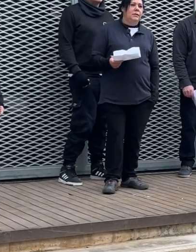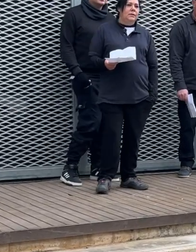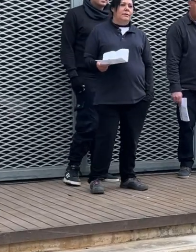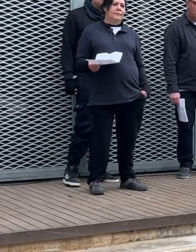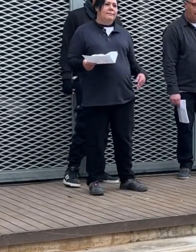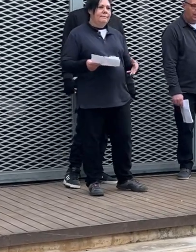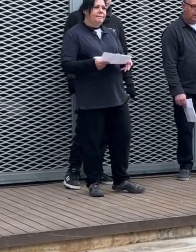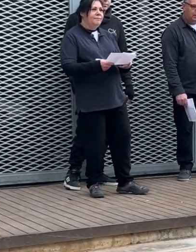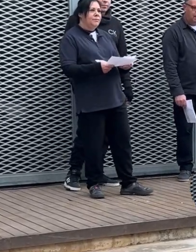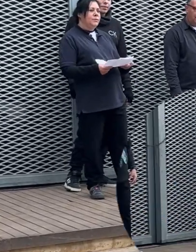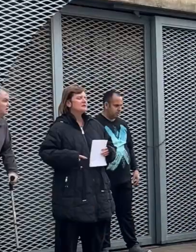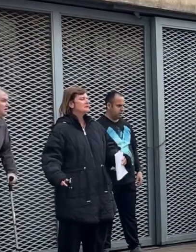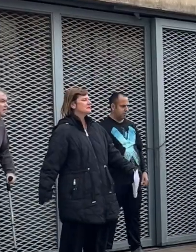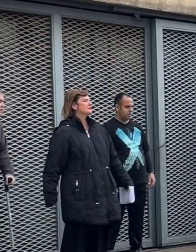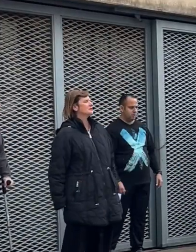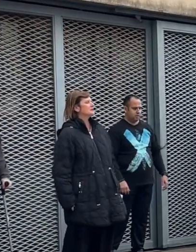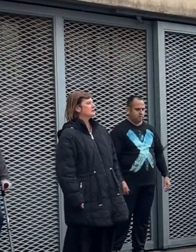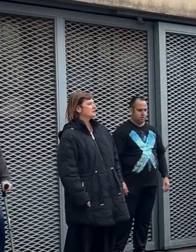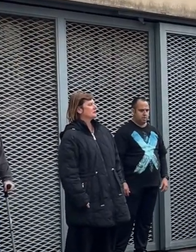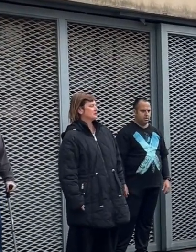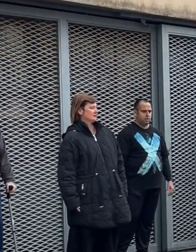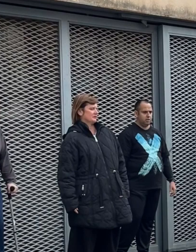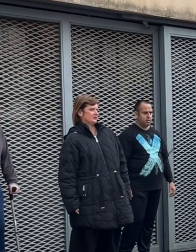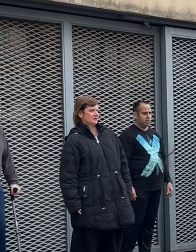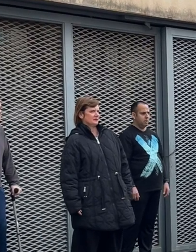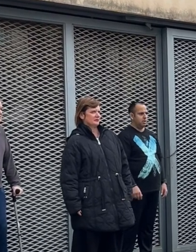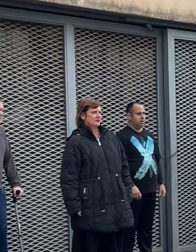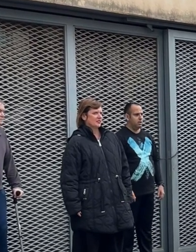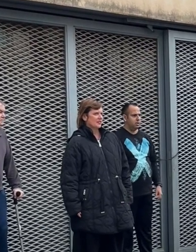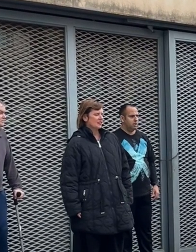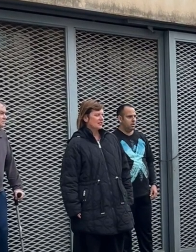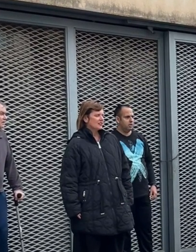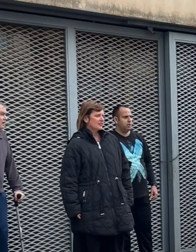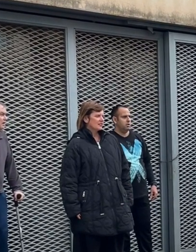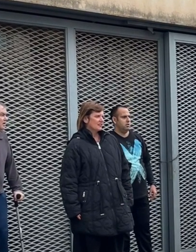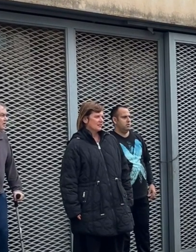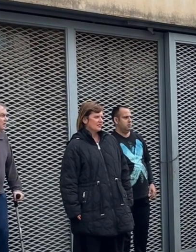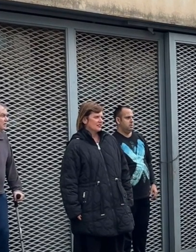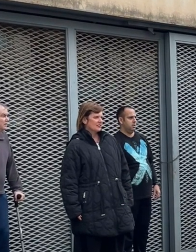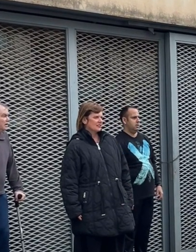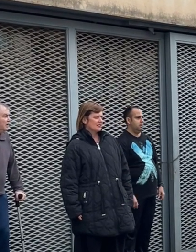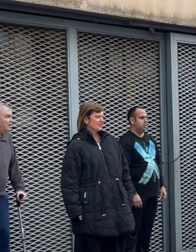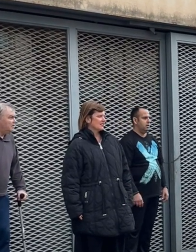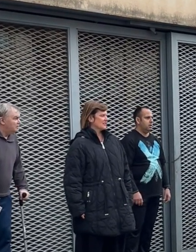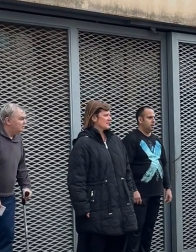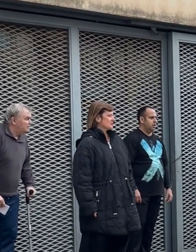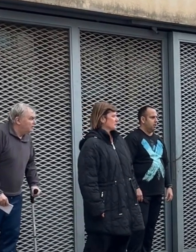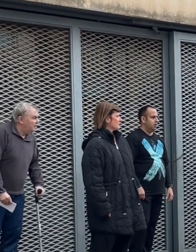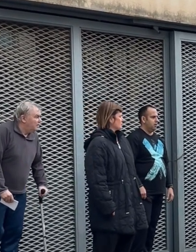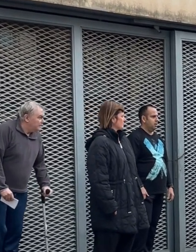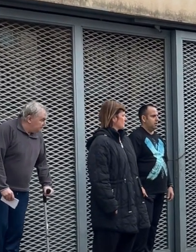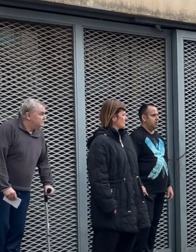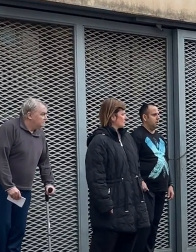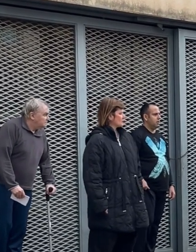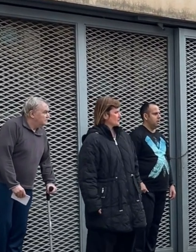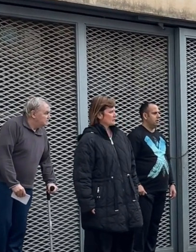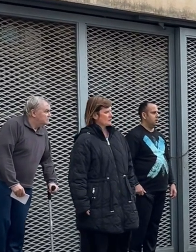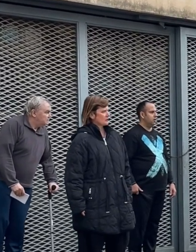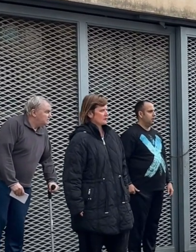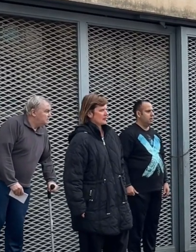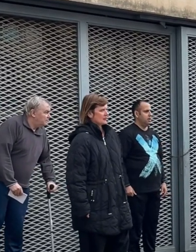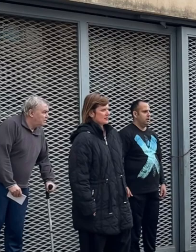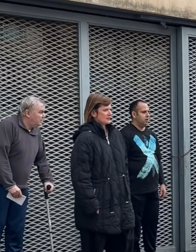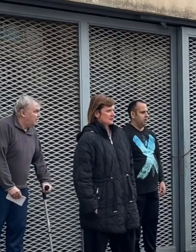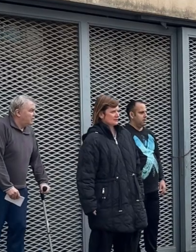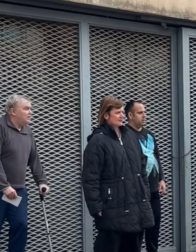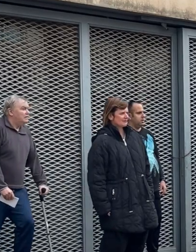¡Qué excelente público! ¿Quién no ha podido venir? Y también queremos hacer este acto por ellos, por los que no están aquí, pero